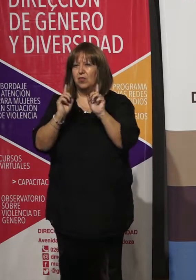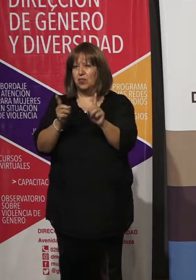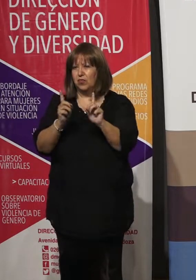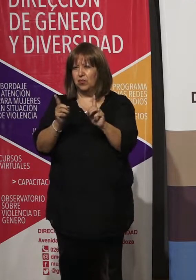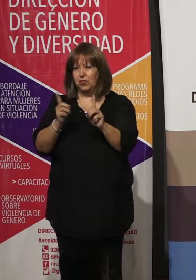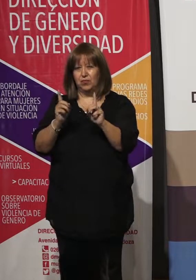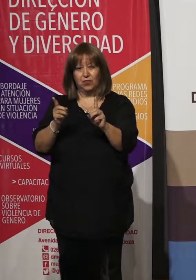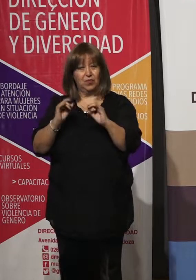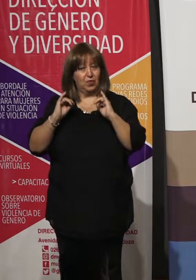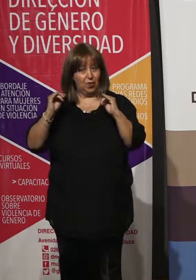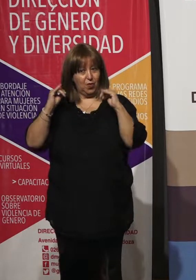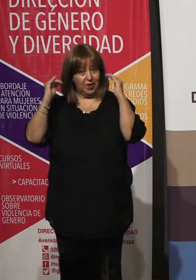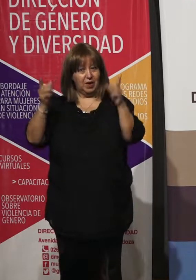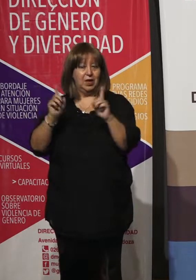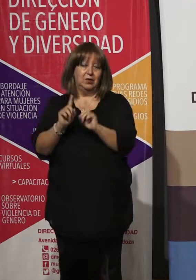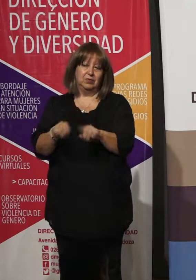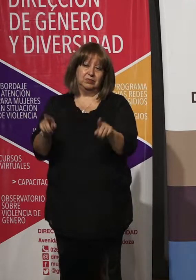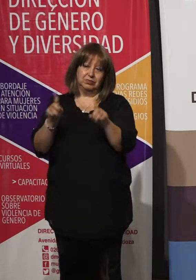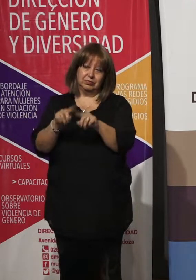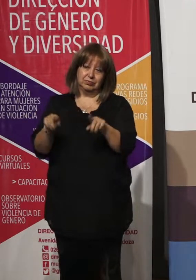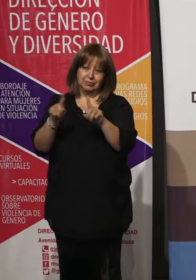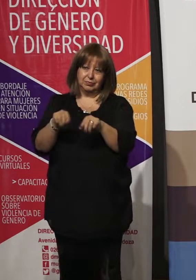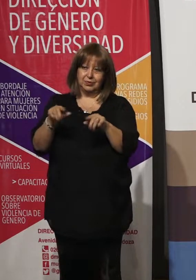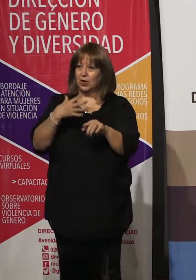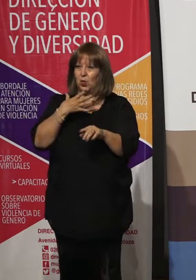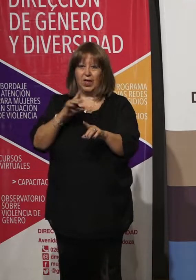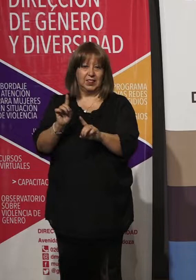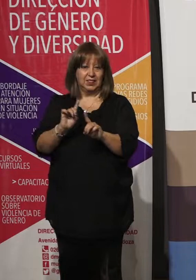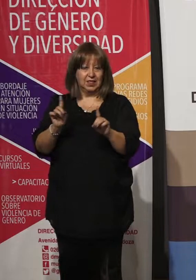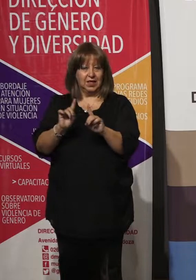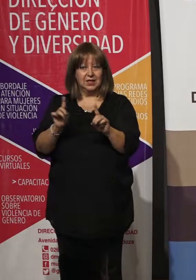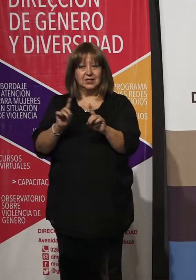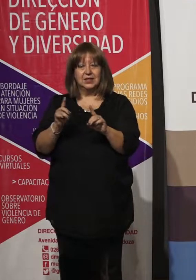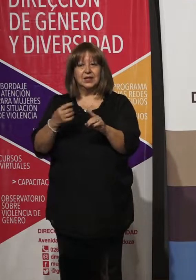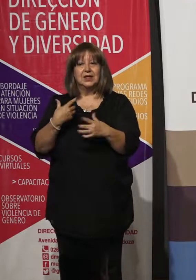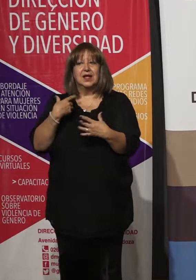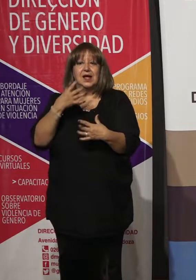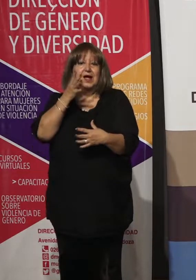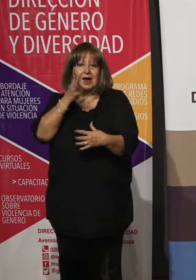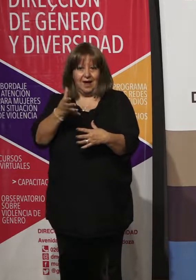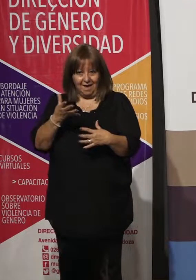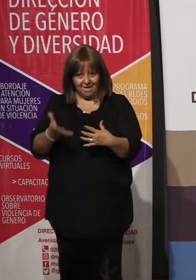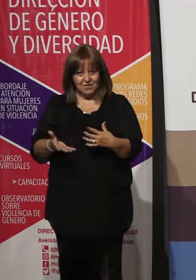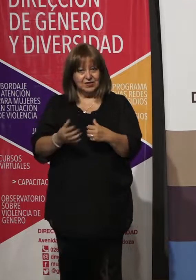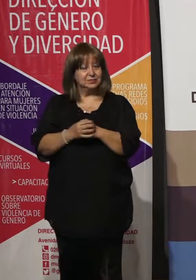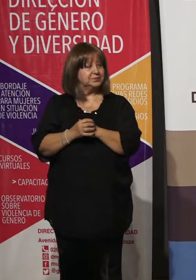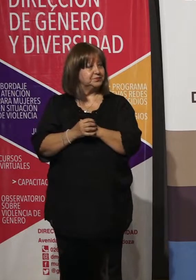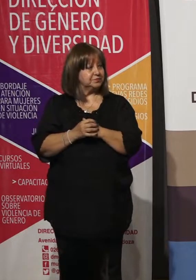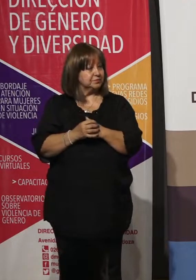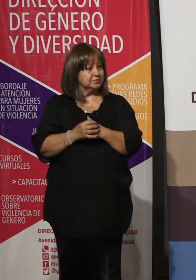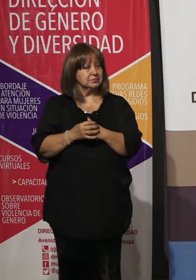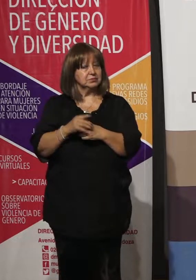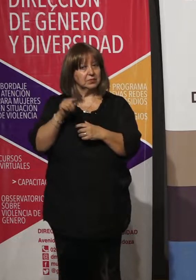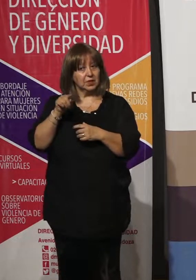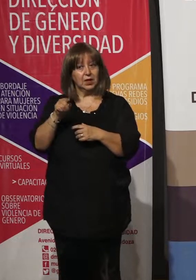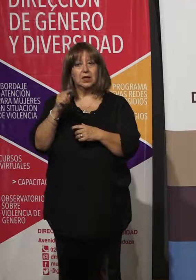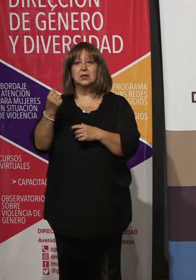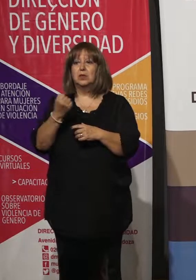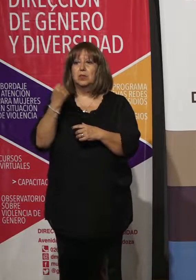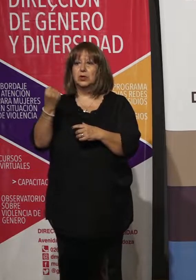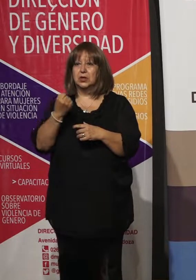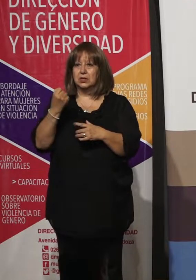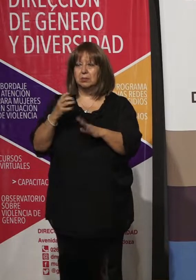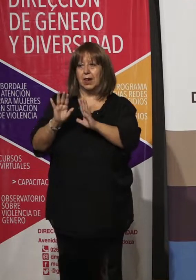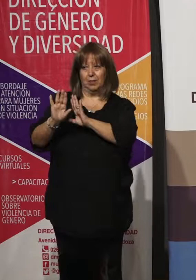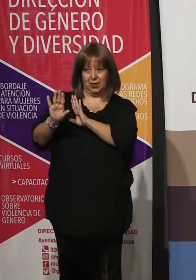adolescentes no terminan de comprender y no advierten la importancia de